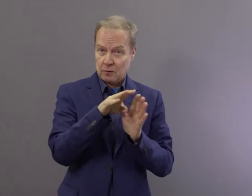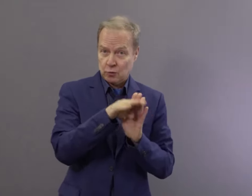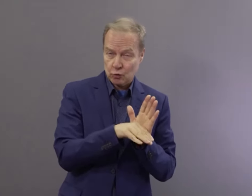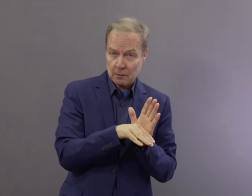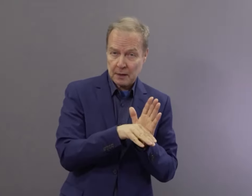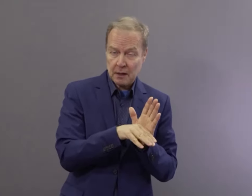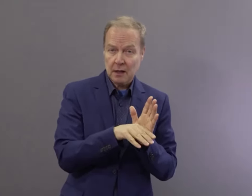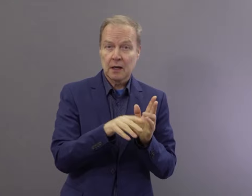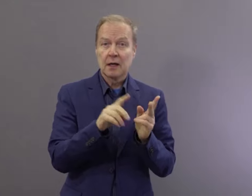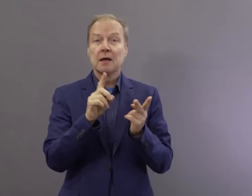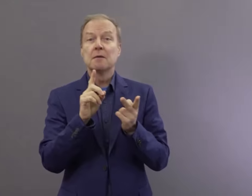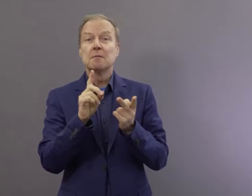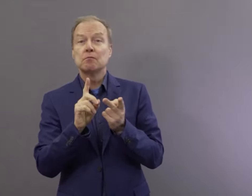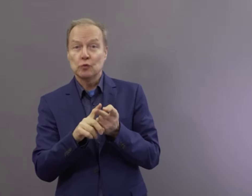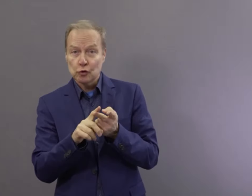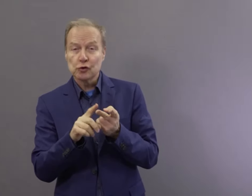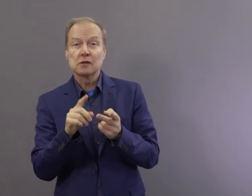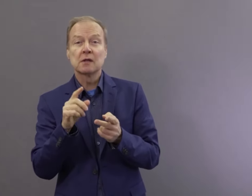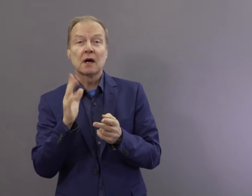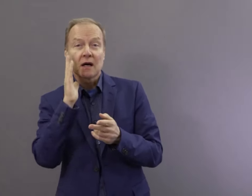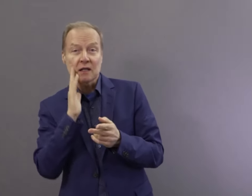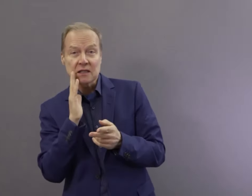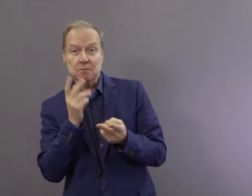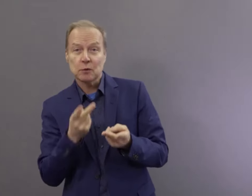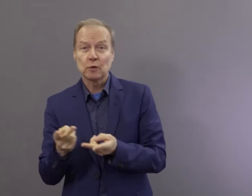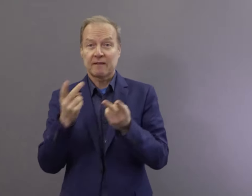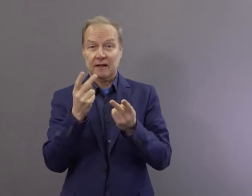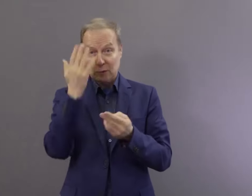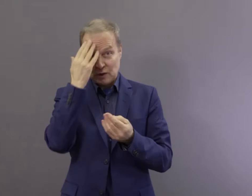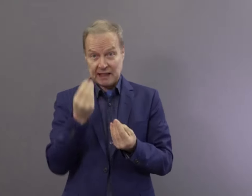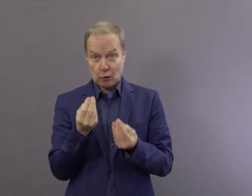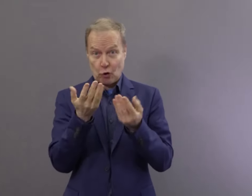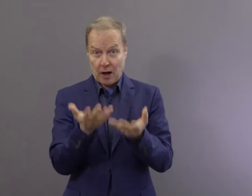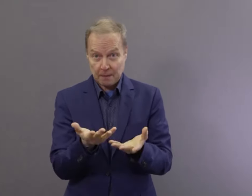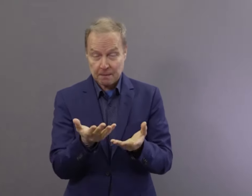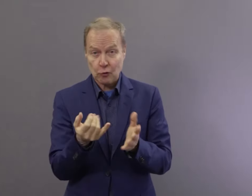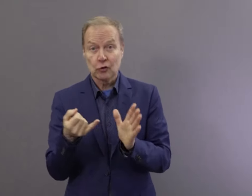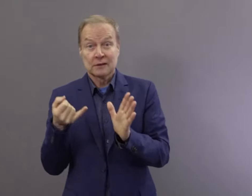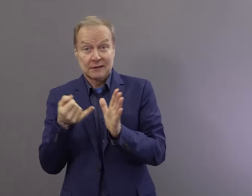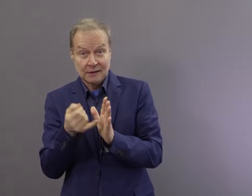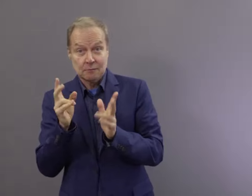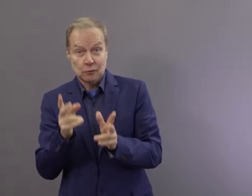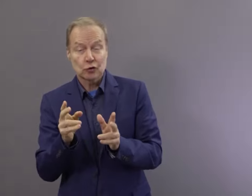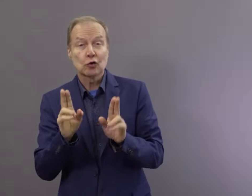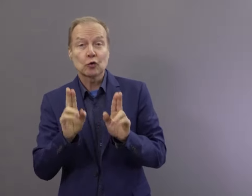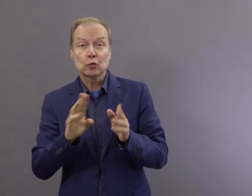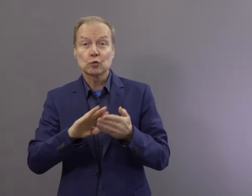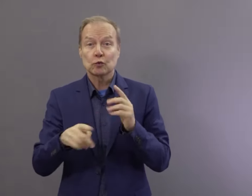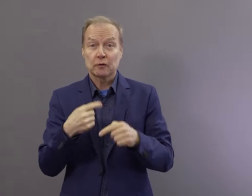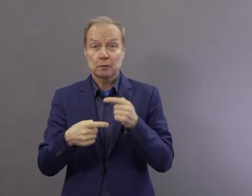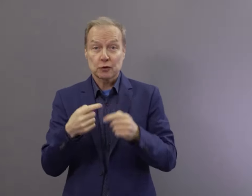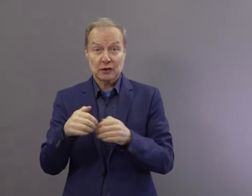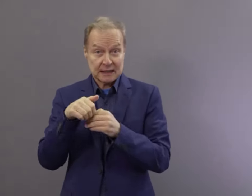kielenopetus, varhaiskasvatus ja muut, kun me ollaan käyty hallitusohjelmaa läpi, mitä se tuo mukanaan. Sitten rasismi-